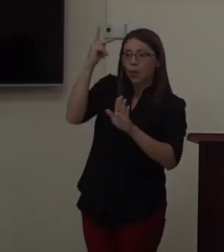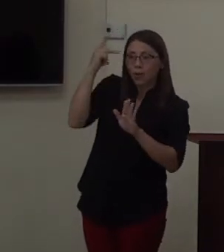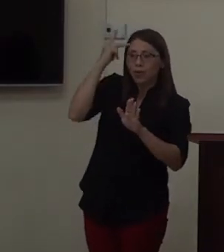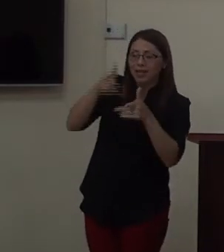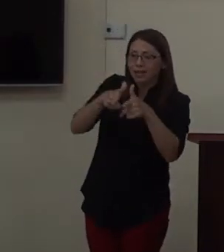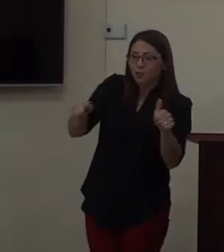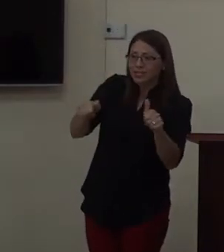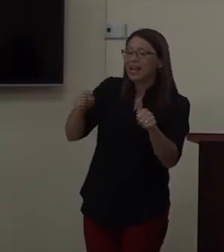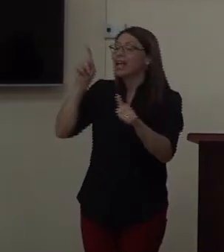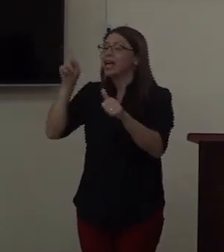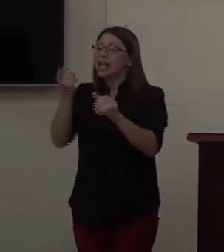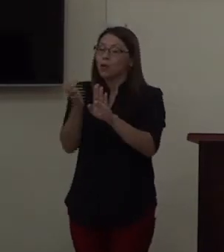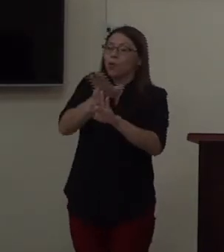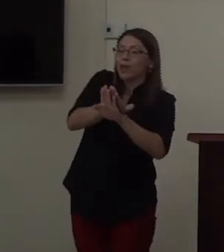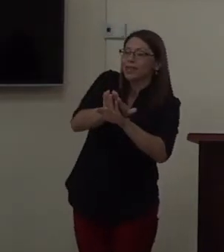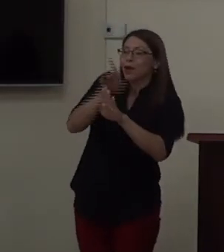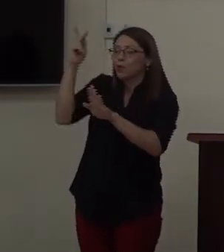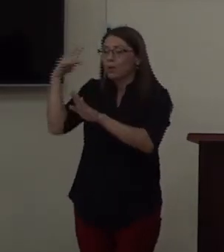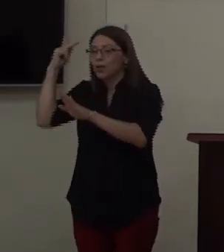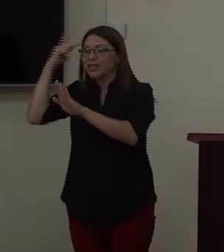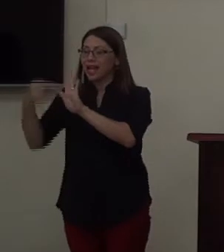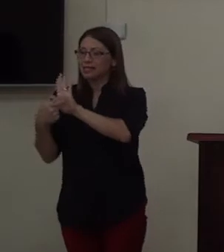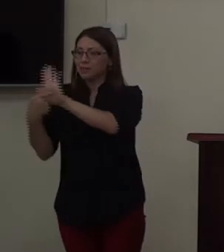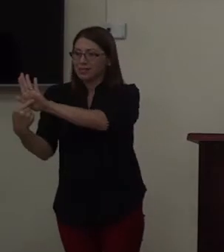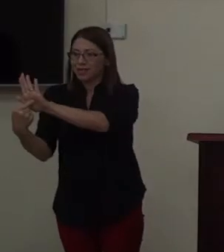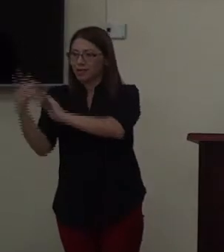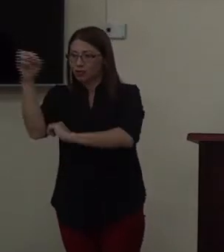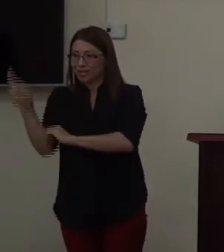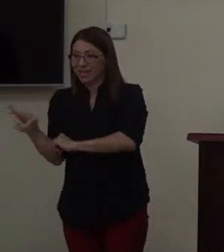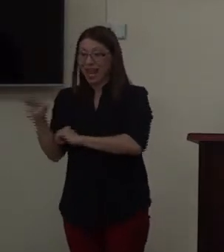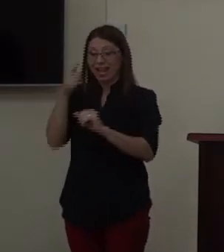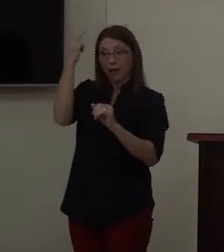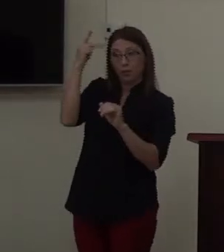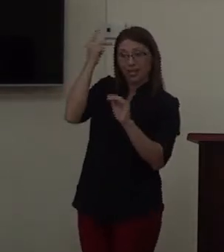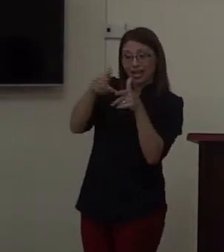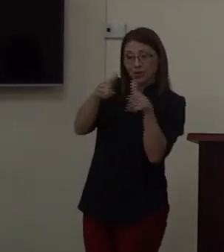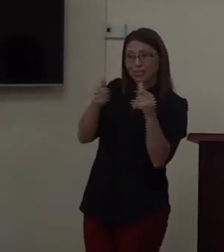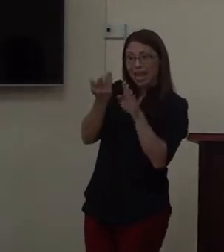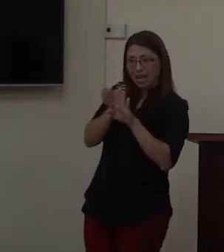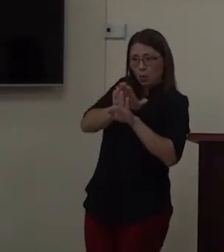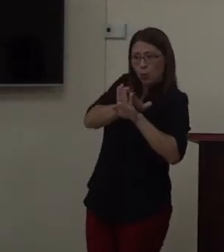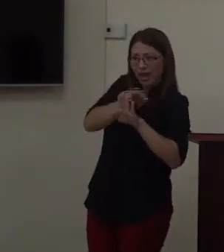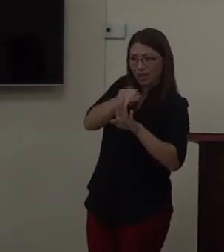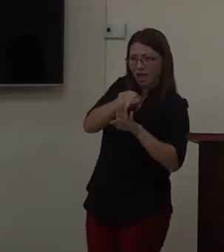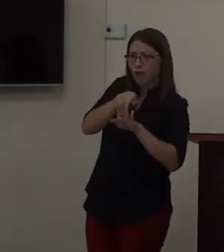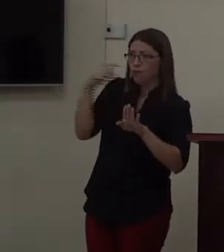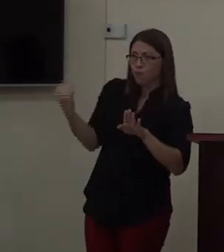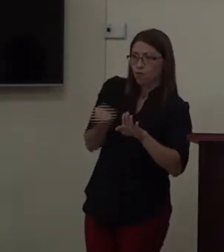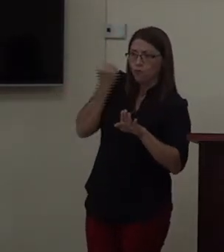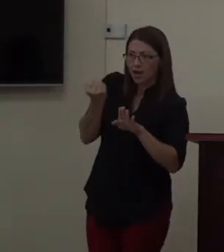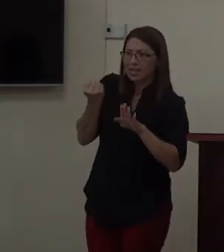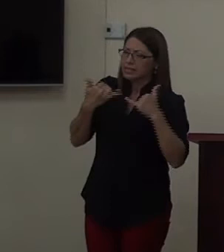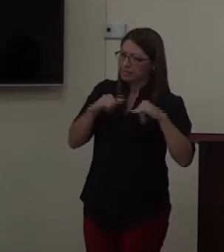política explícita en Costa Rica. Esa política lingüística encubierta fue muy fuerte, sigue estando